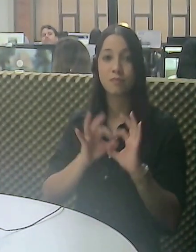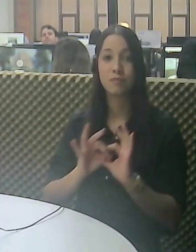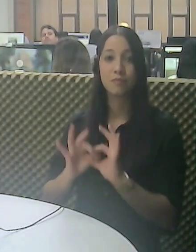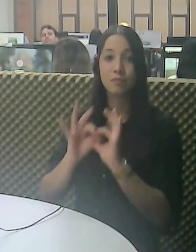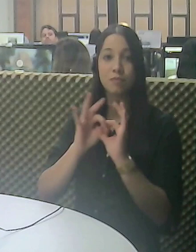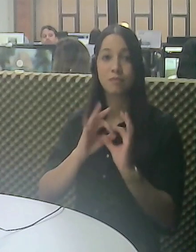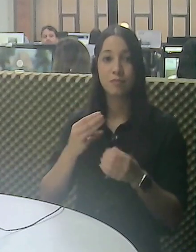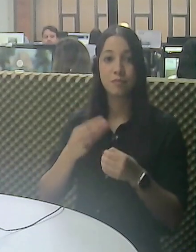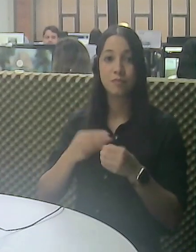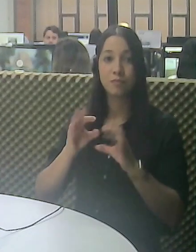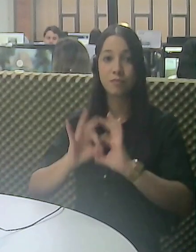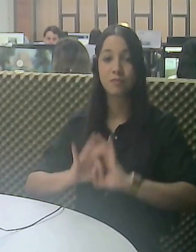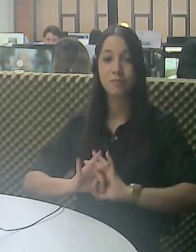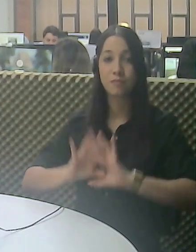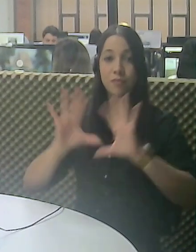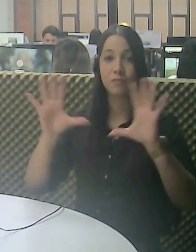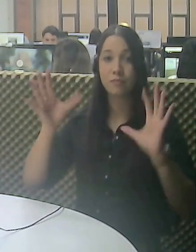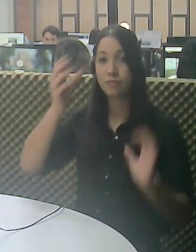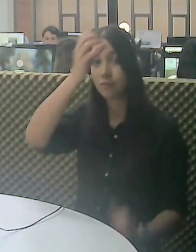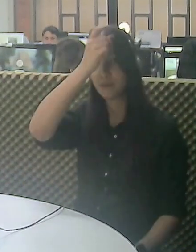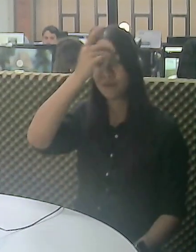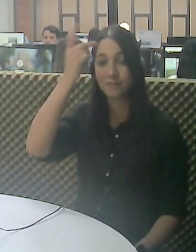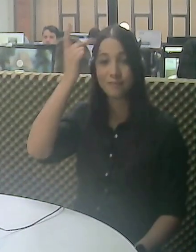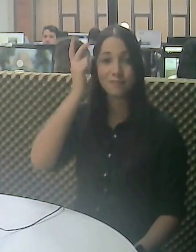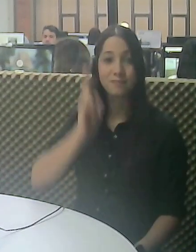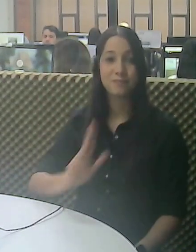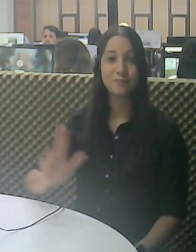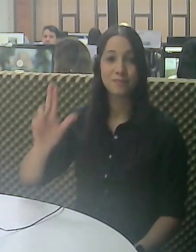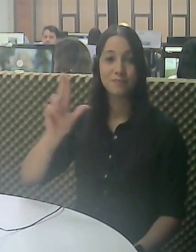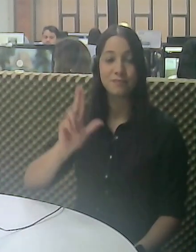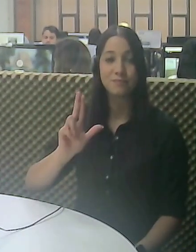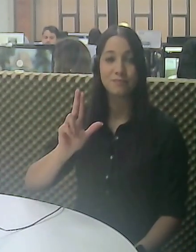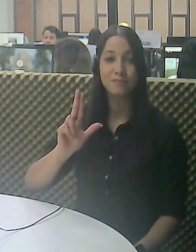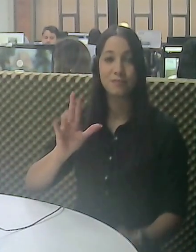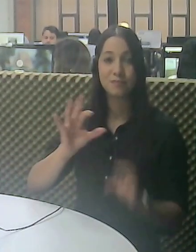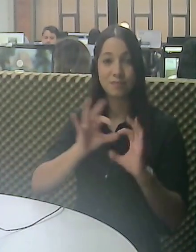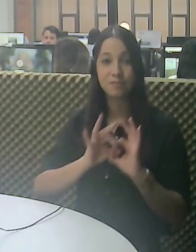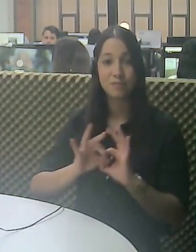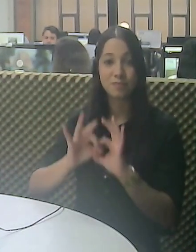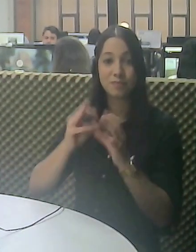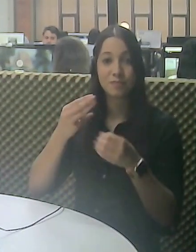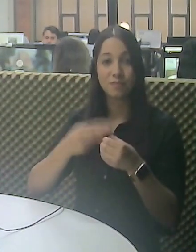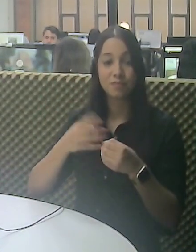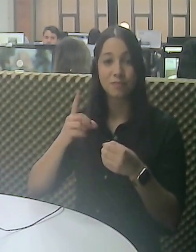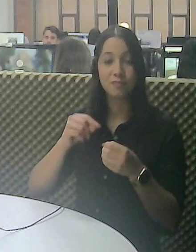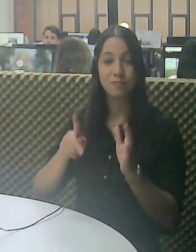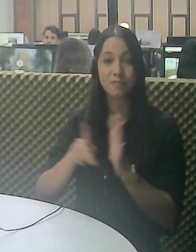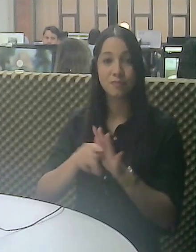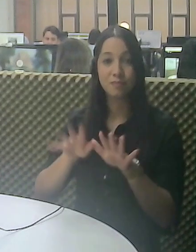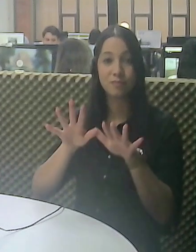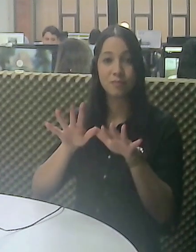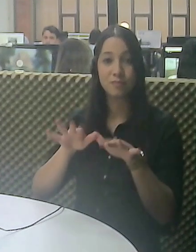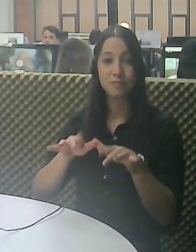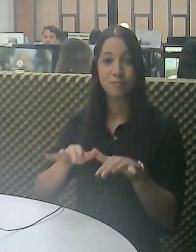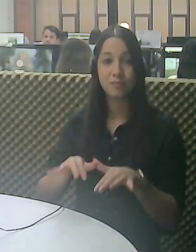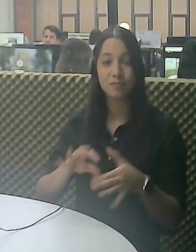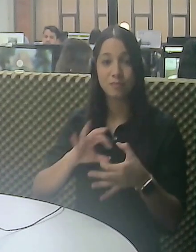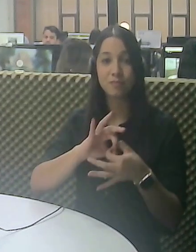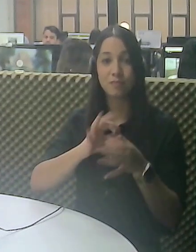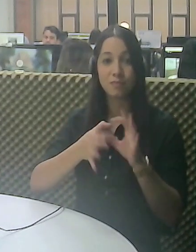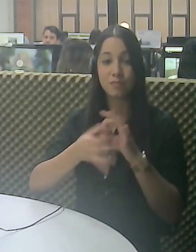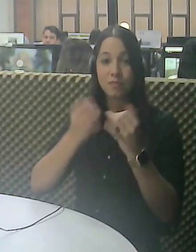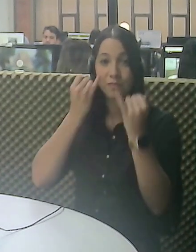municipal disponibilizado pela Prefeitura de Uberlândia. O integrador municipal é um recurso digital que interliga as bases